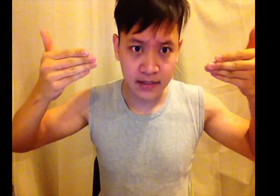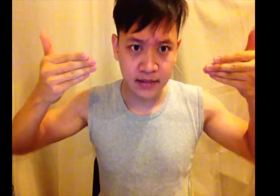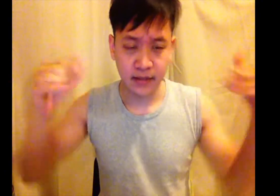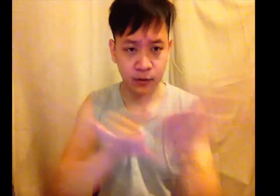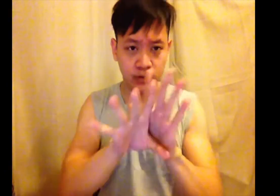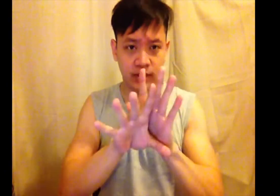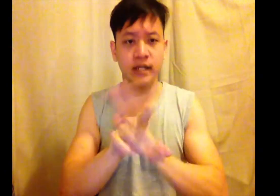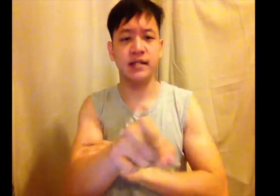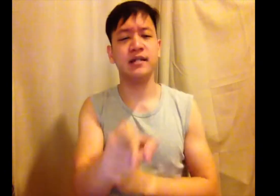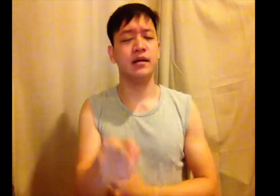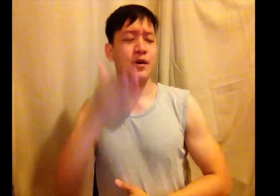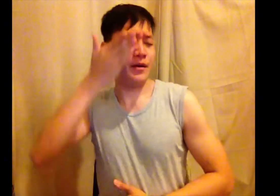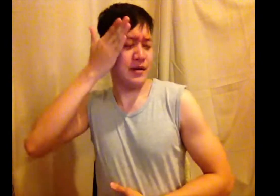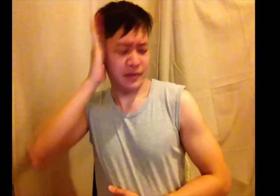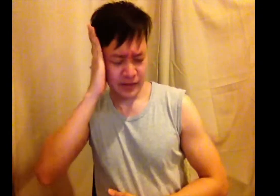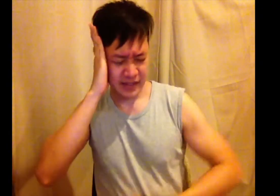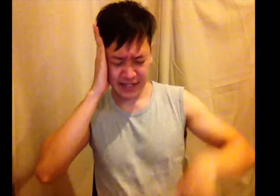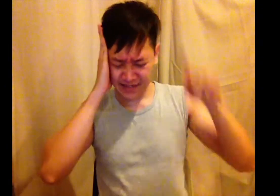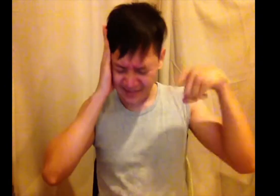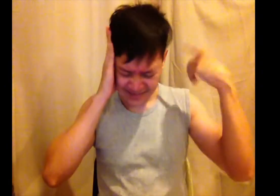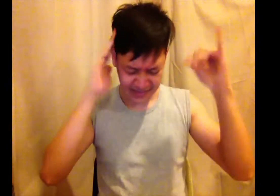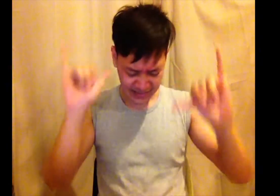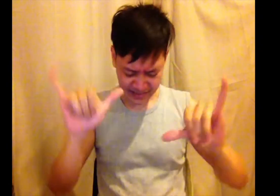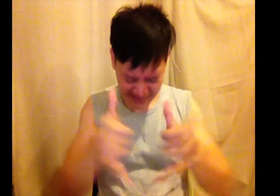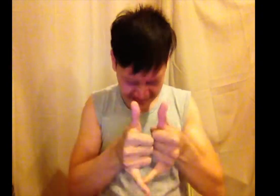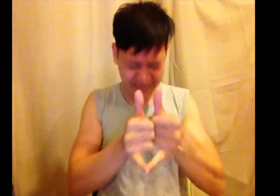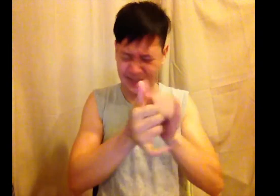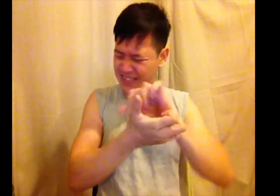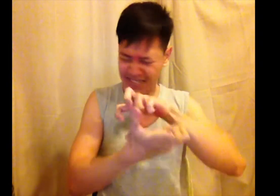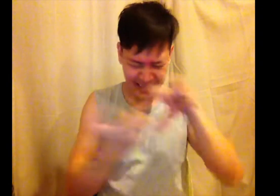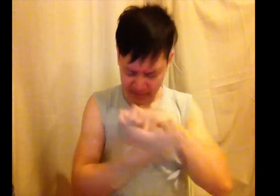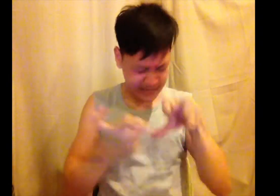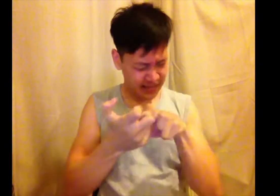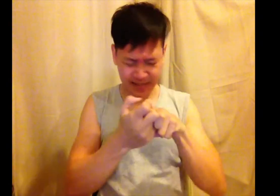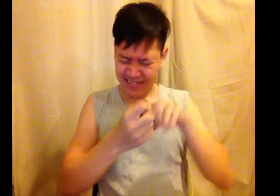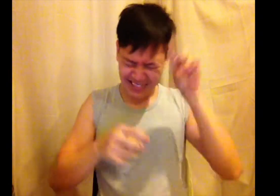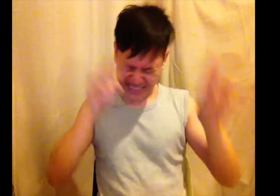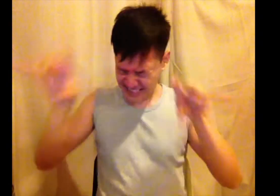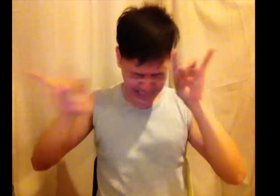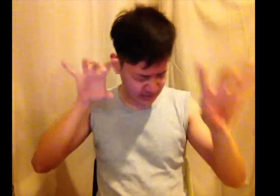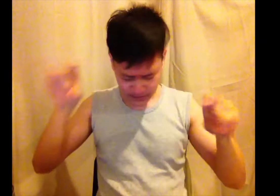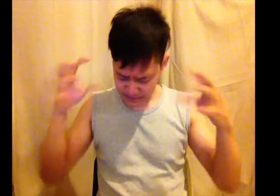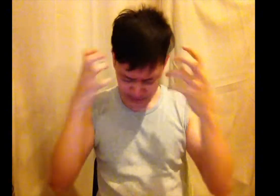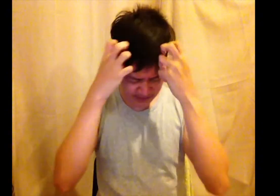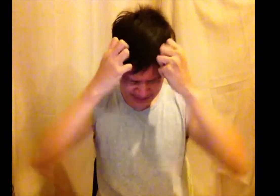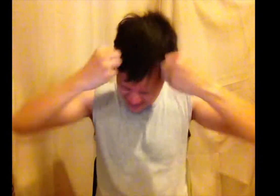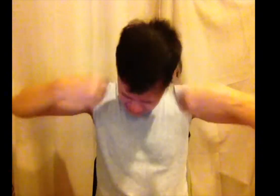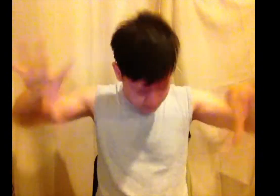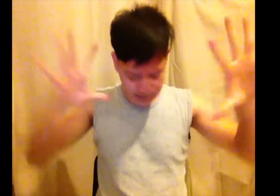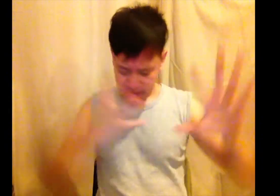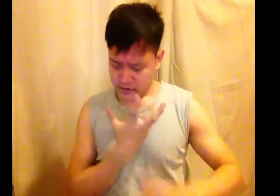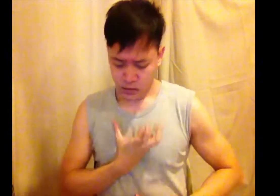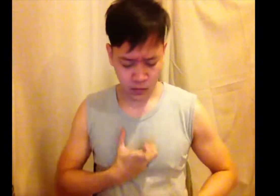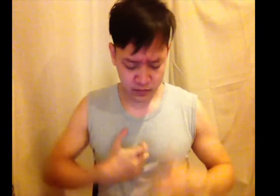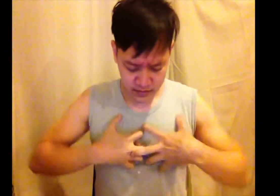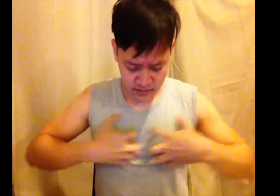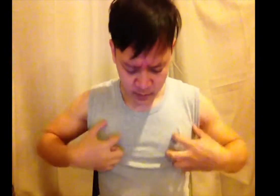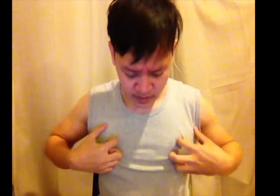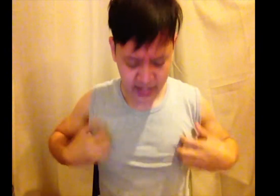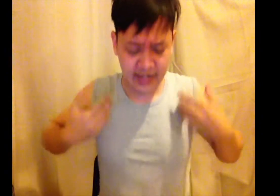แรงสำหรับเขาเธอแค่ทางเลือกอีกคนหนึ่งเป็นที่ปรึกษานอกนั้นไม่เกี่ยวยากและบอกว่าไม่เหงาชีวิตมันโคตรเราร่างกาย